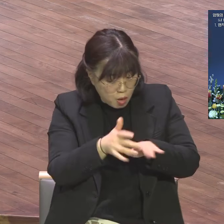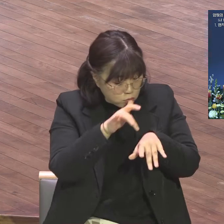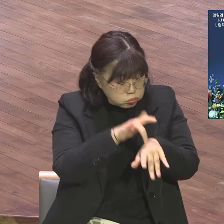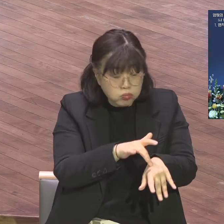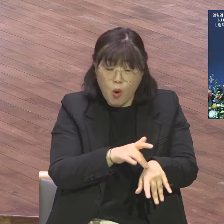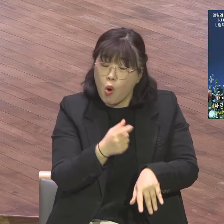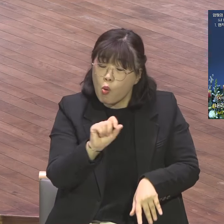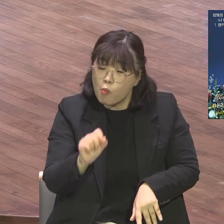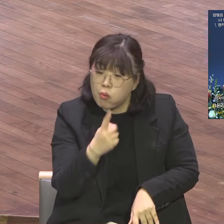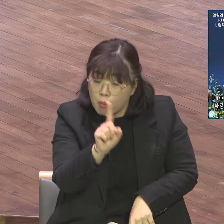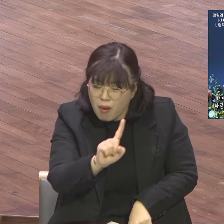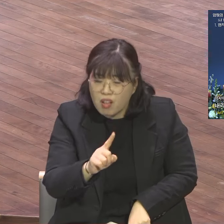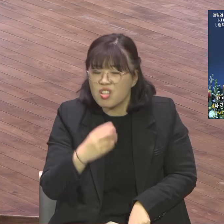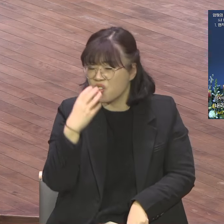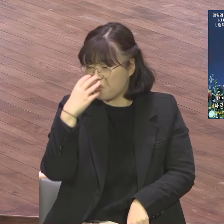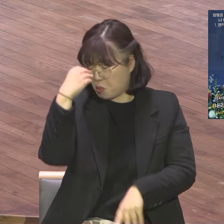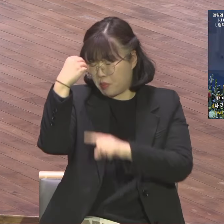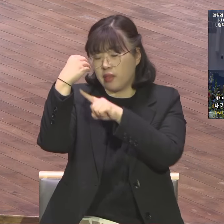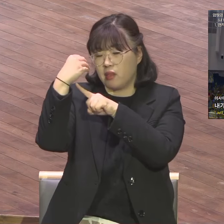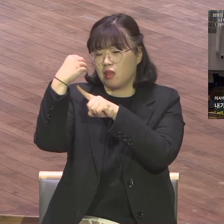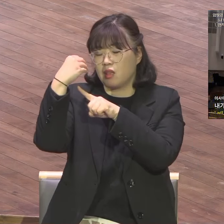13절, 14절 보면요.